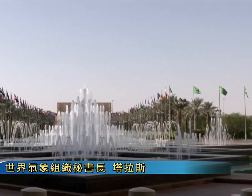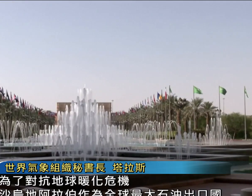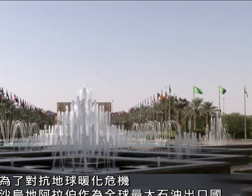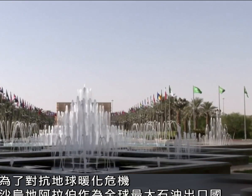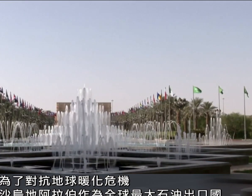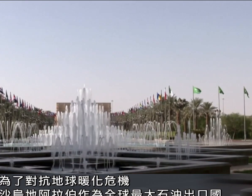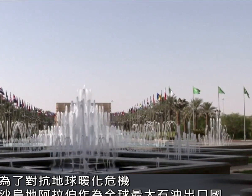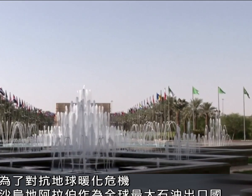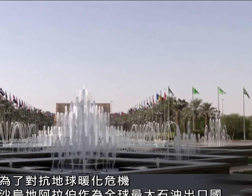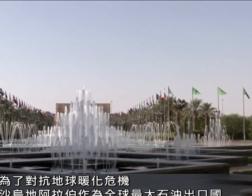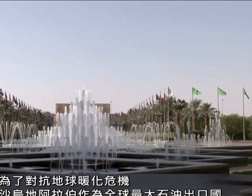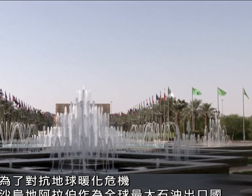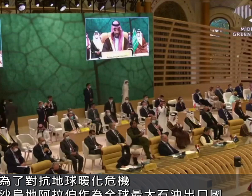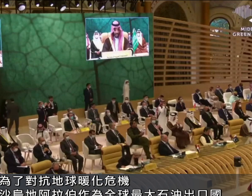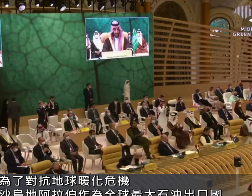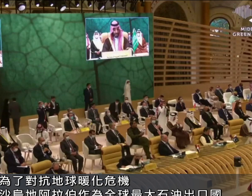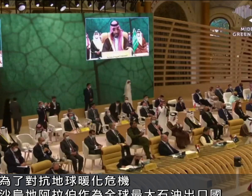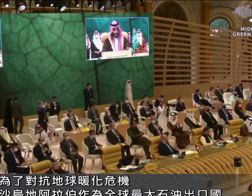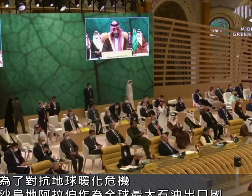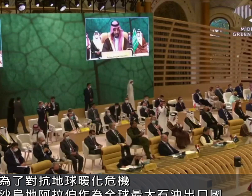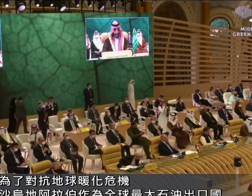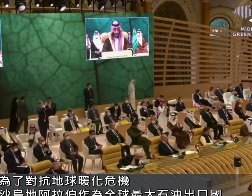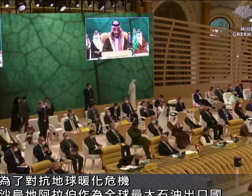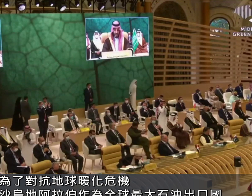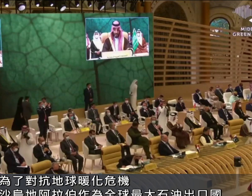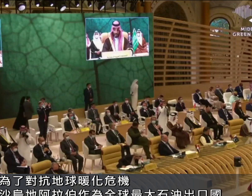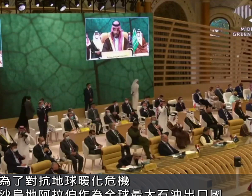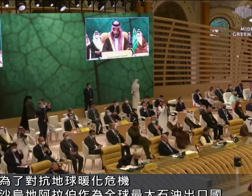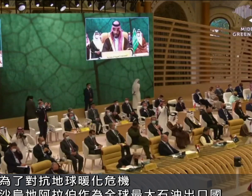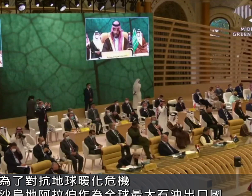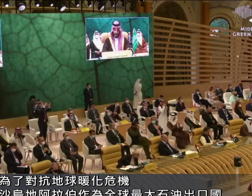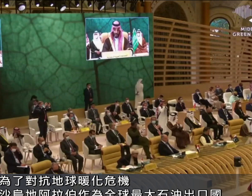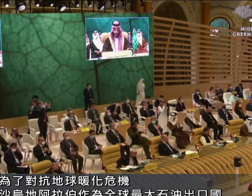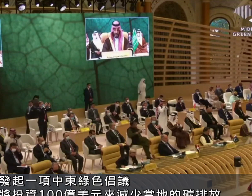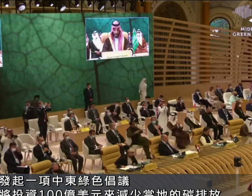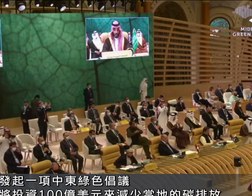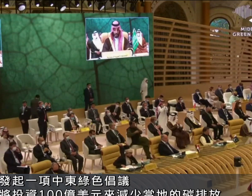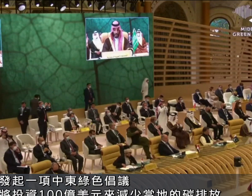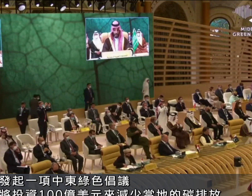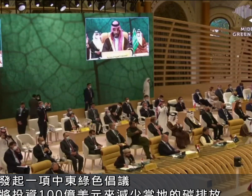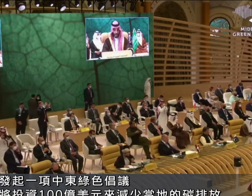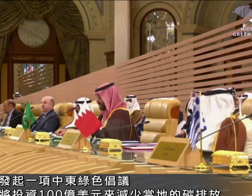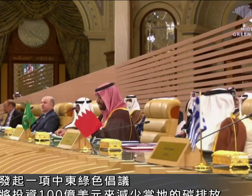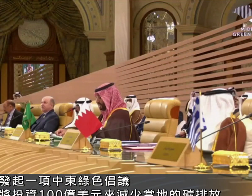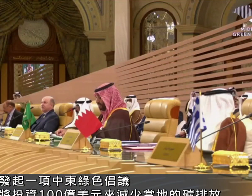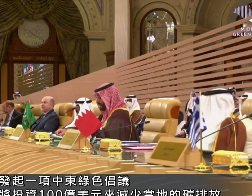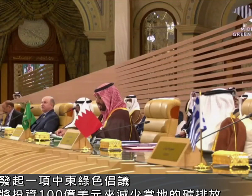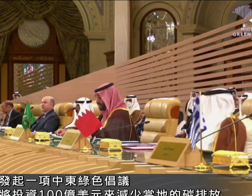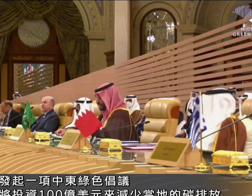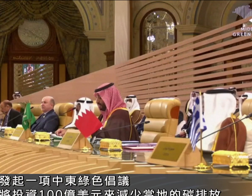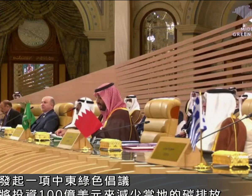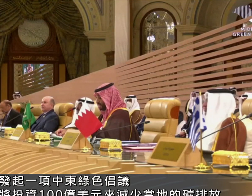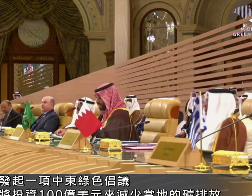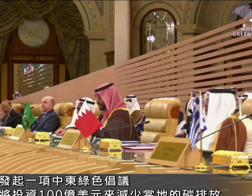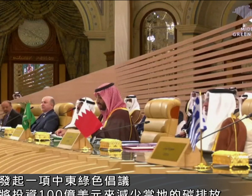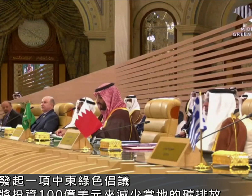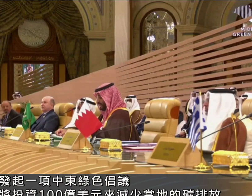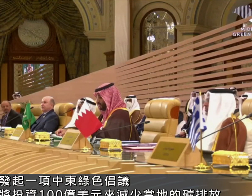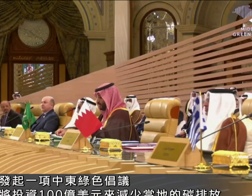抗全球暖化危机，沙烏地阿拉伯作为全球最大石油出口国，发起一项中东绿色倡议，将投资100亿美元